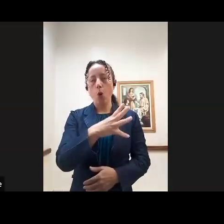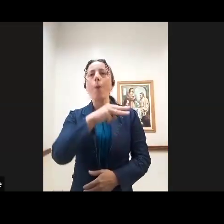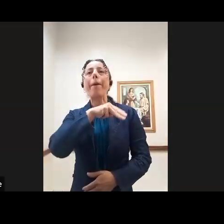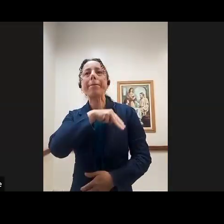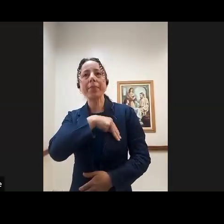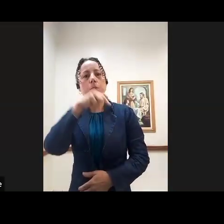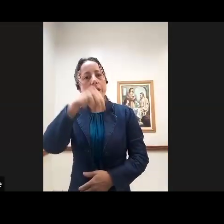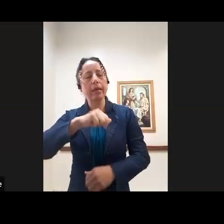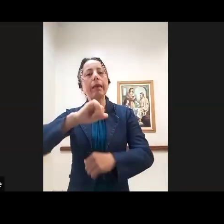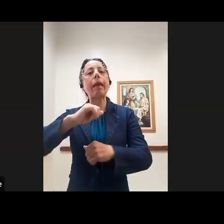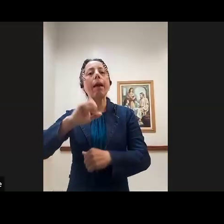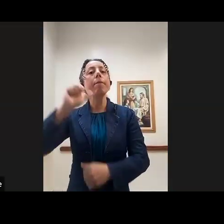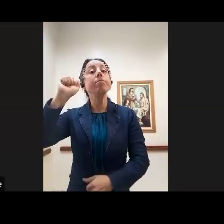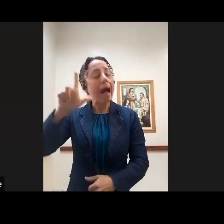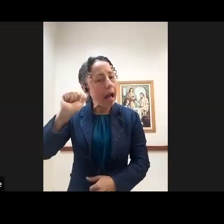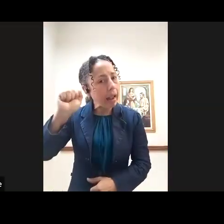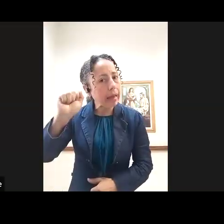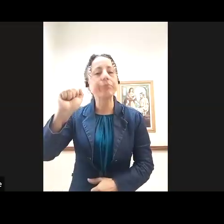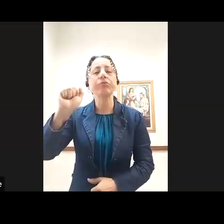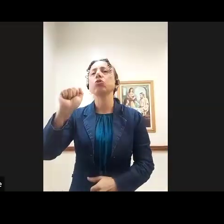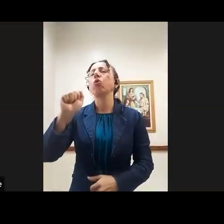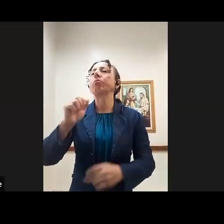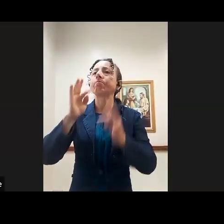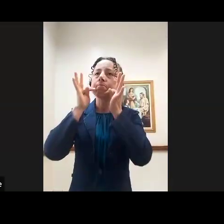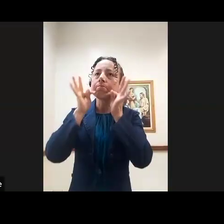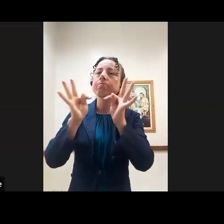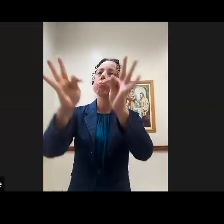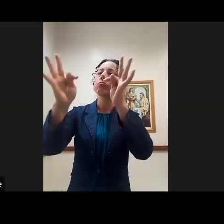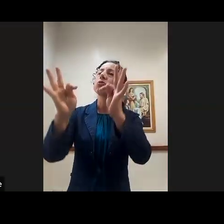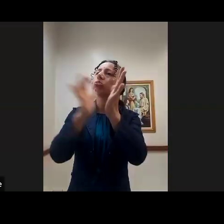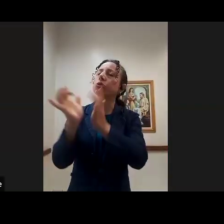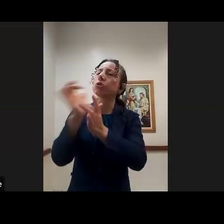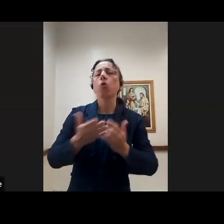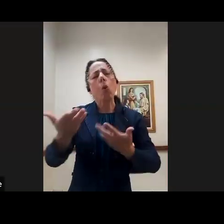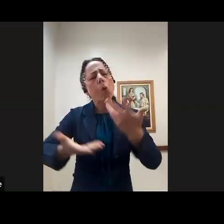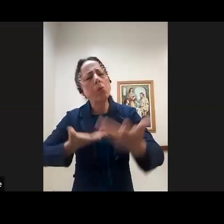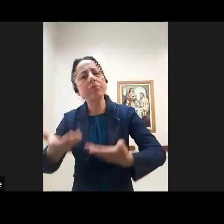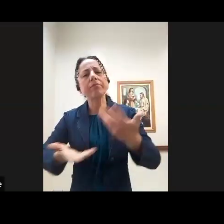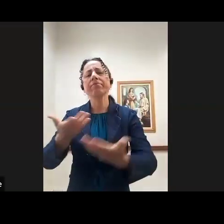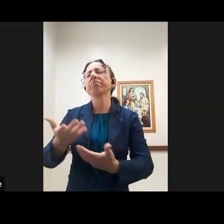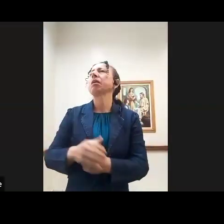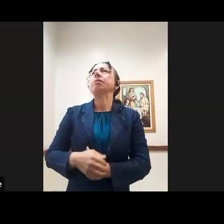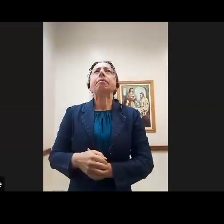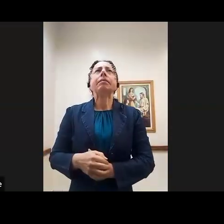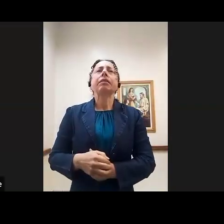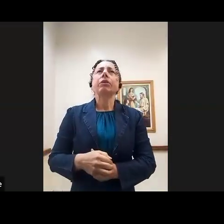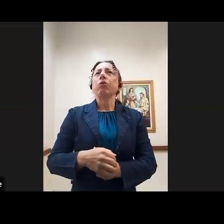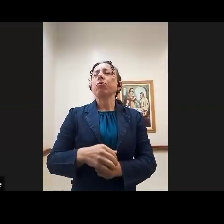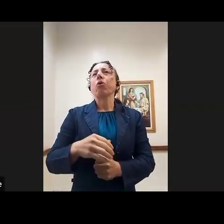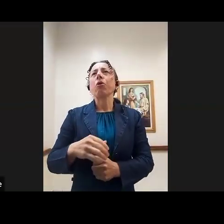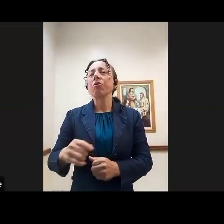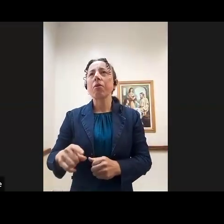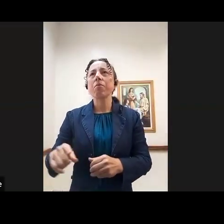gostaria de prestar um testemunho sobre o Salvador Jesus Cristo. Eu já passei por muitas alas em diversas cidades e até alguns países